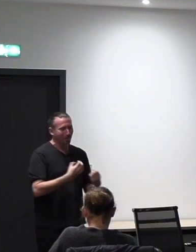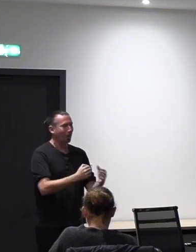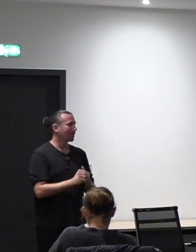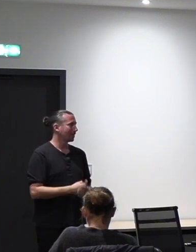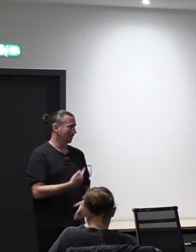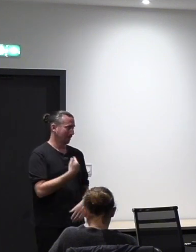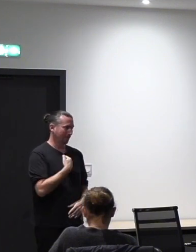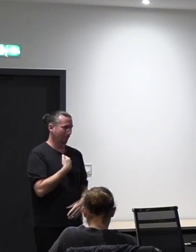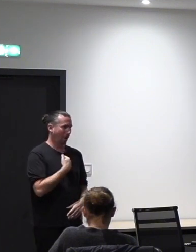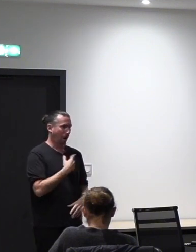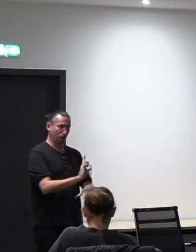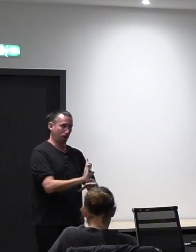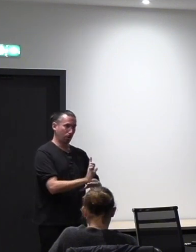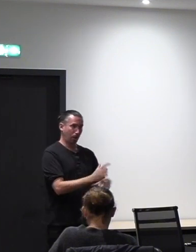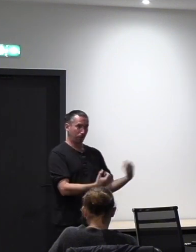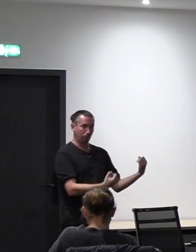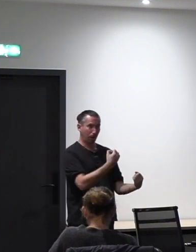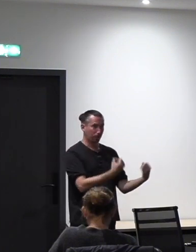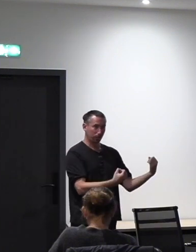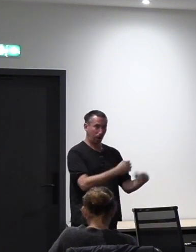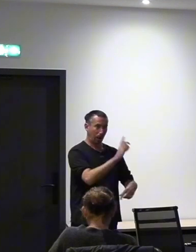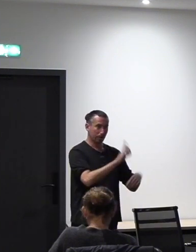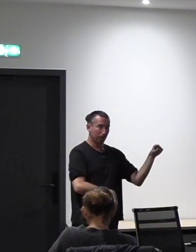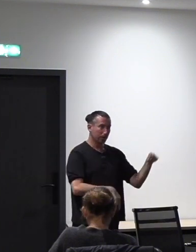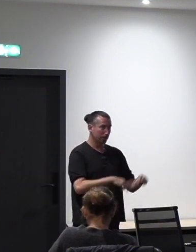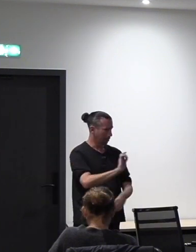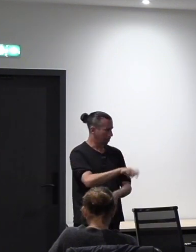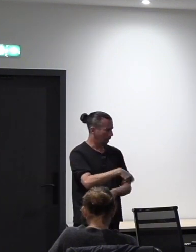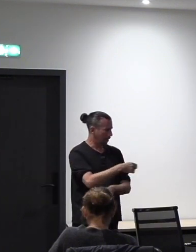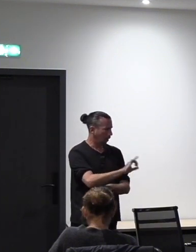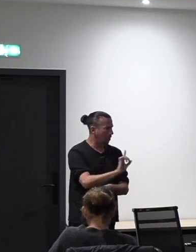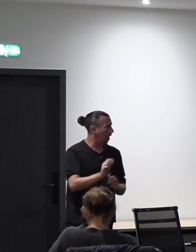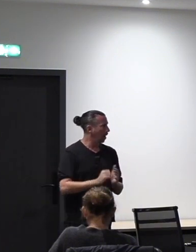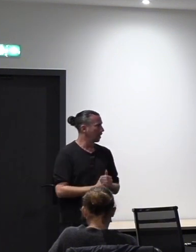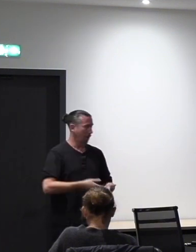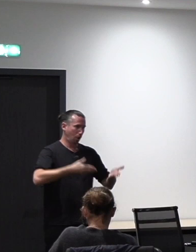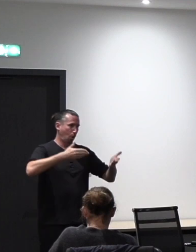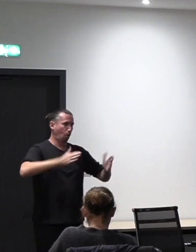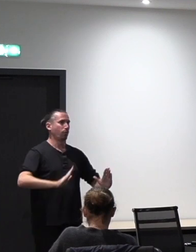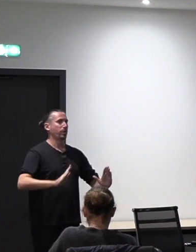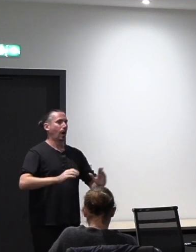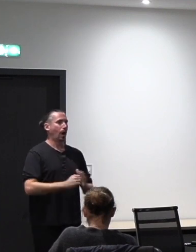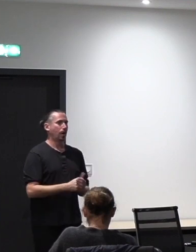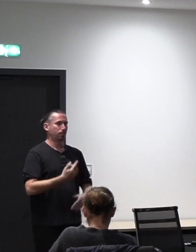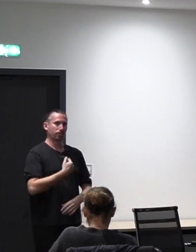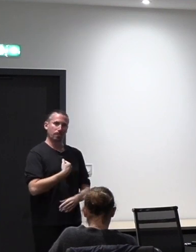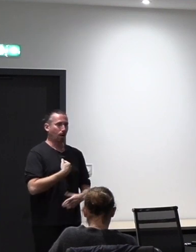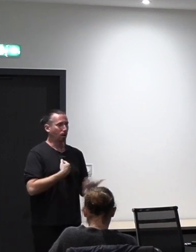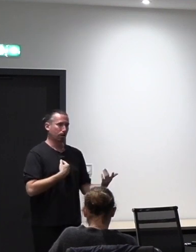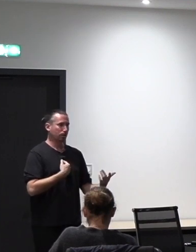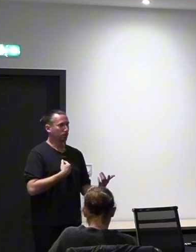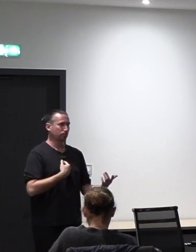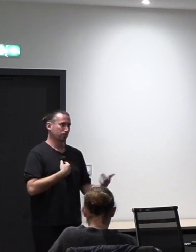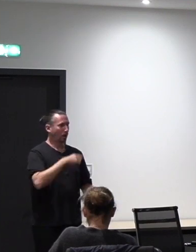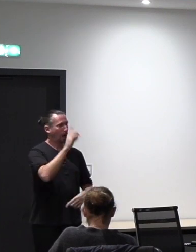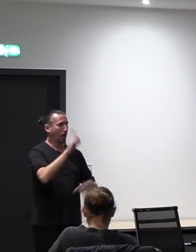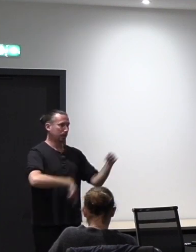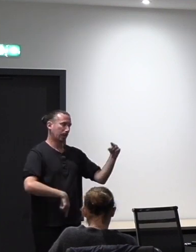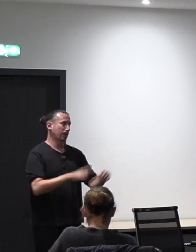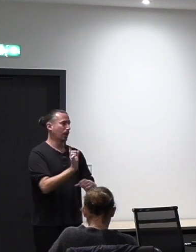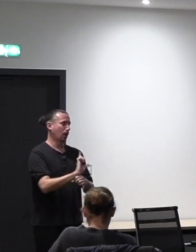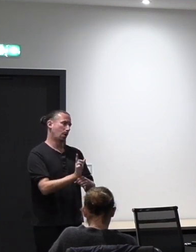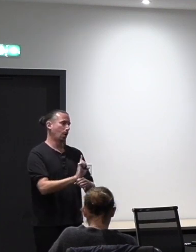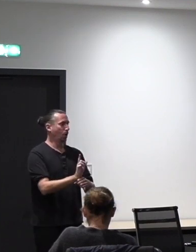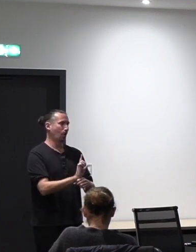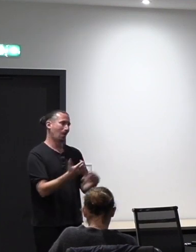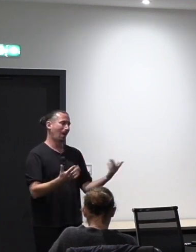voiture. C'est pas normal. Il faudrait donc qu'on dise, mais c'est officiel, je n'ai pas le droit de ne pas pouvoir louer de voiture. Mais il